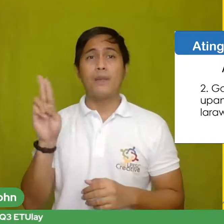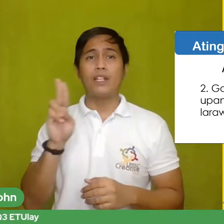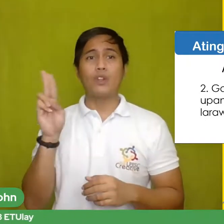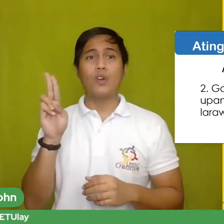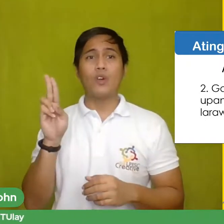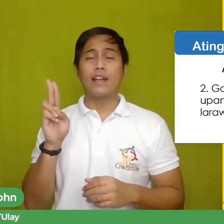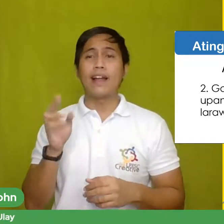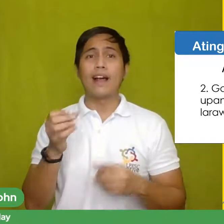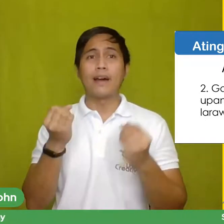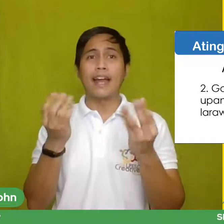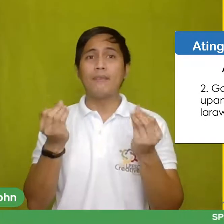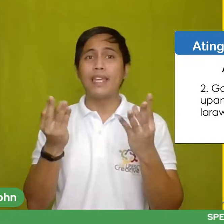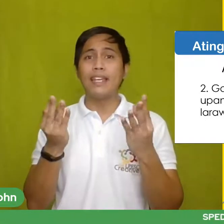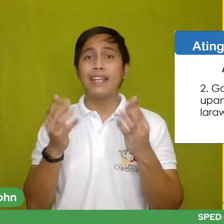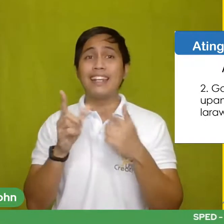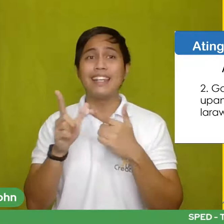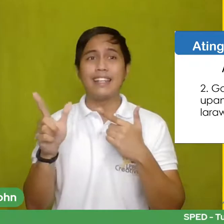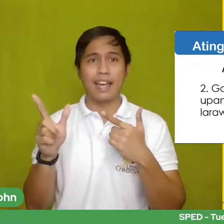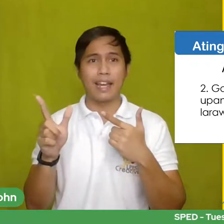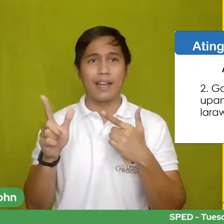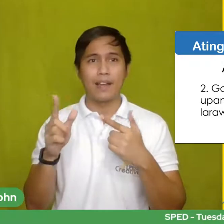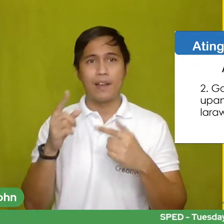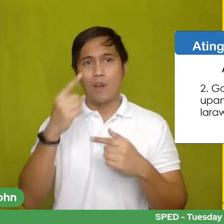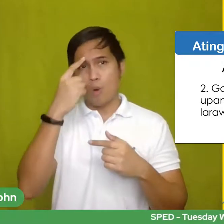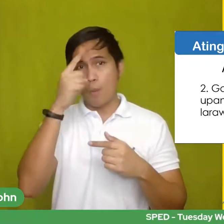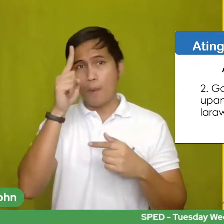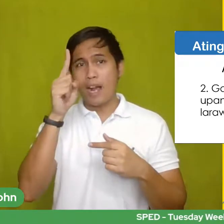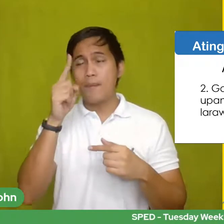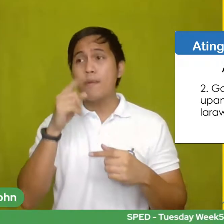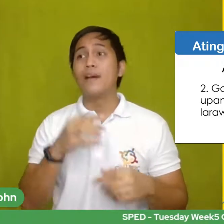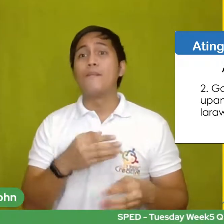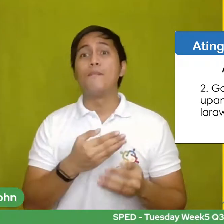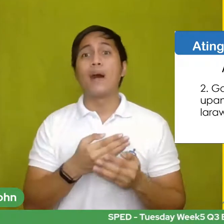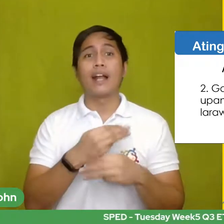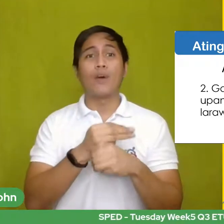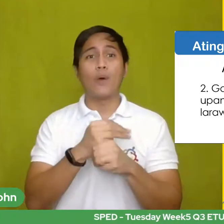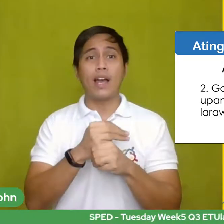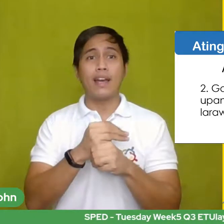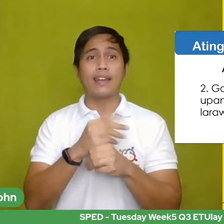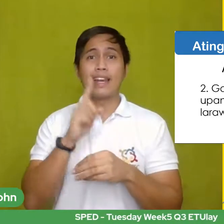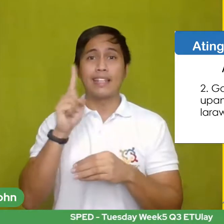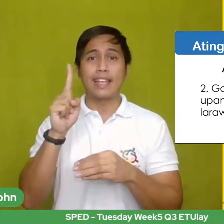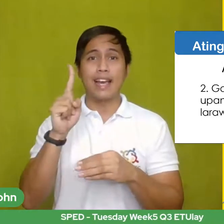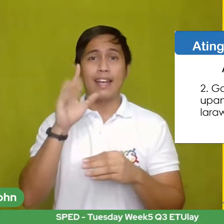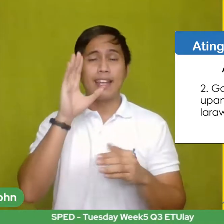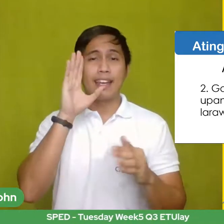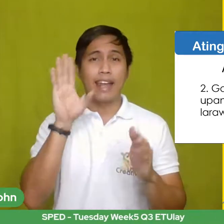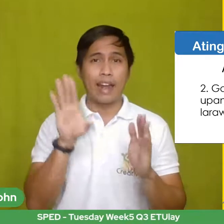gamit ito ang maraming linya upang makagawa ng isang